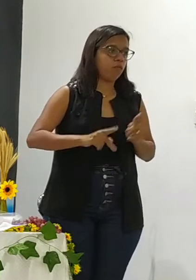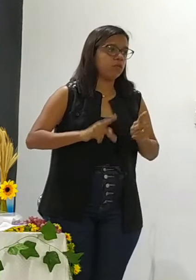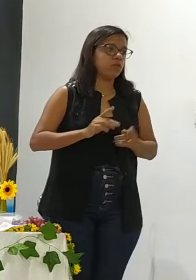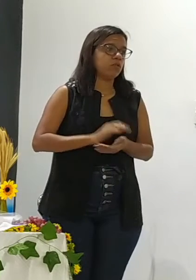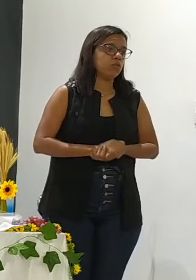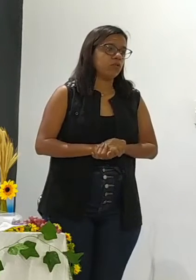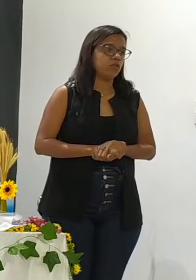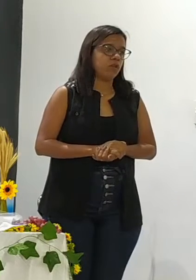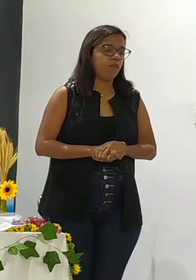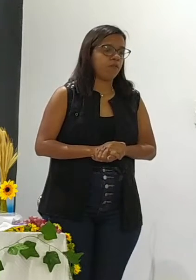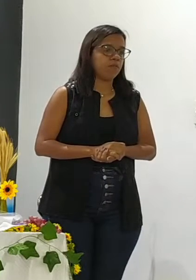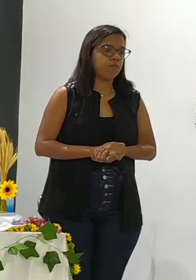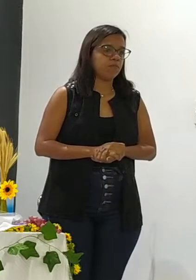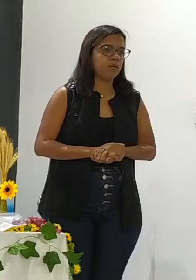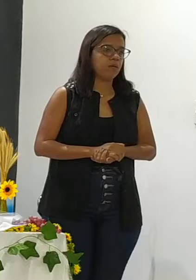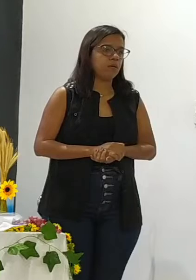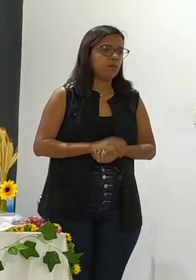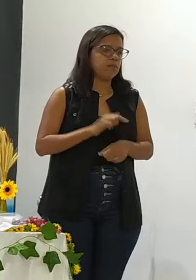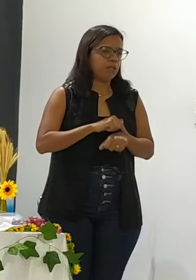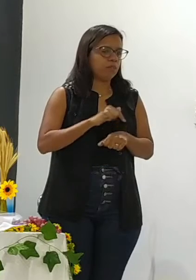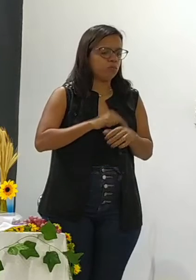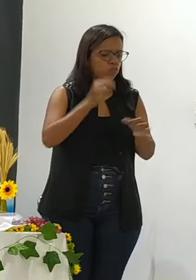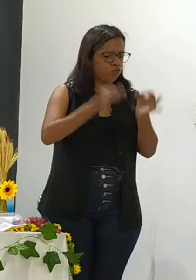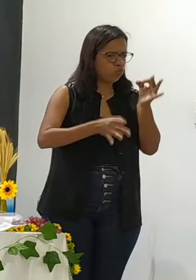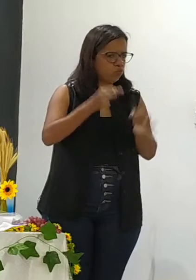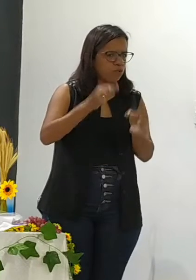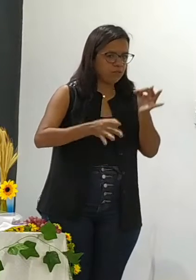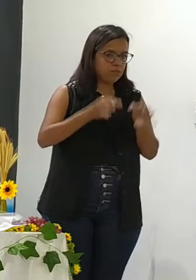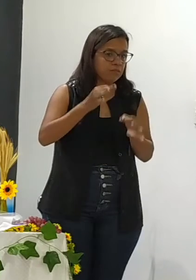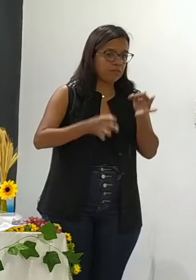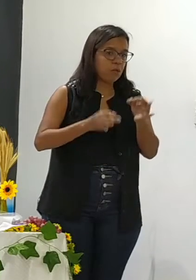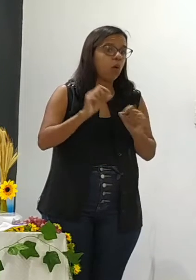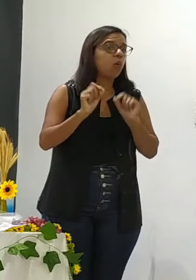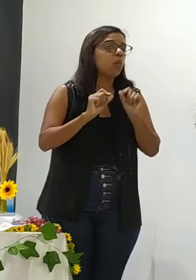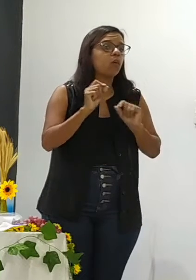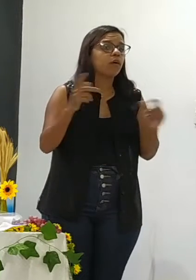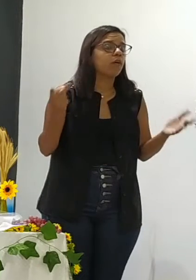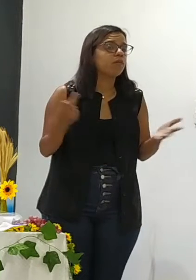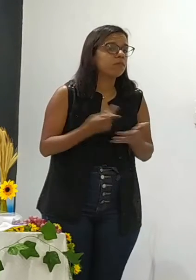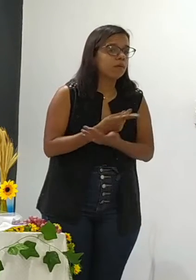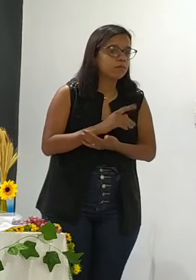estava passando, era o tempo do juiz. Aí você sabe o que acontece?